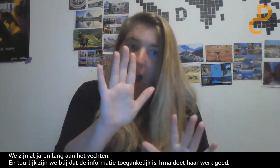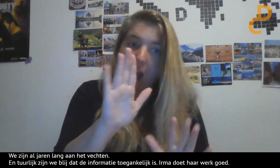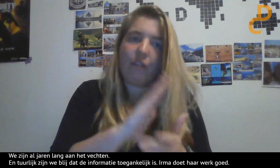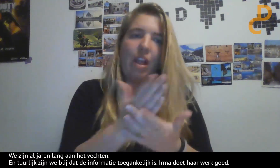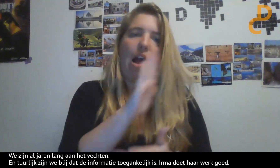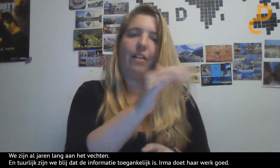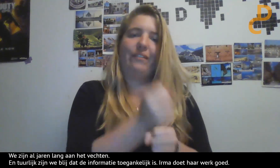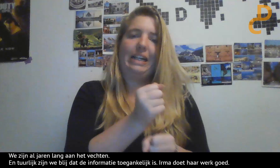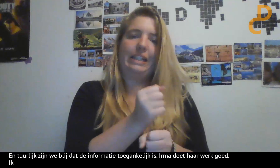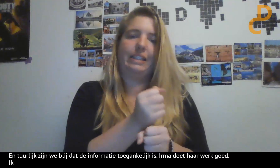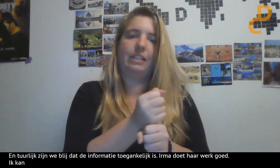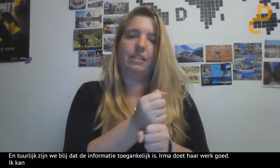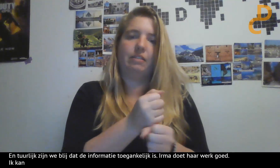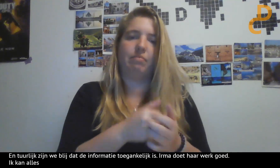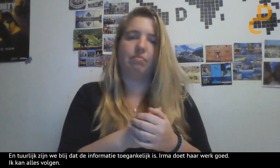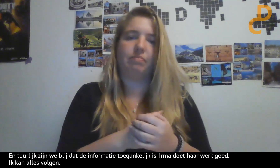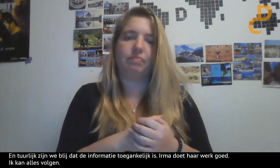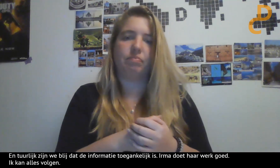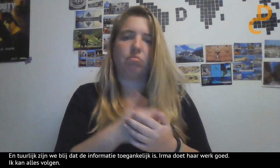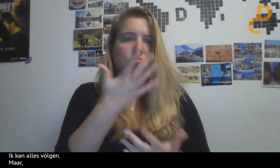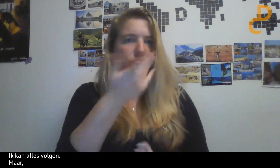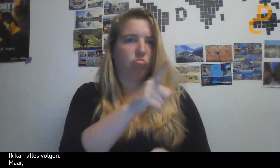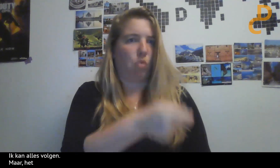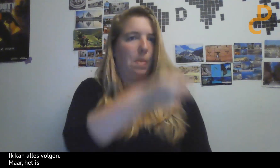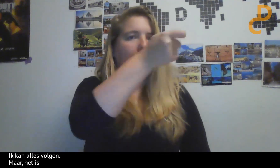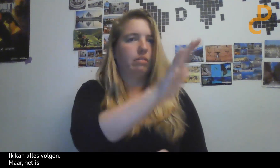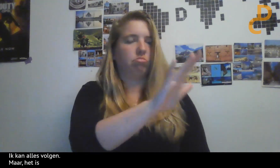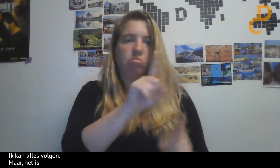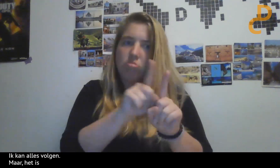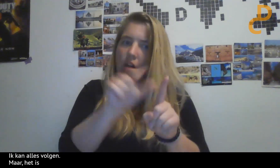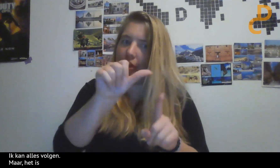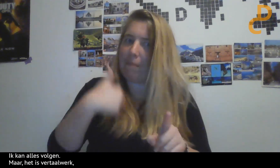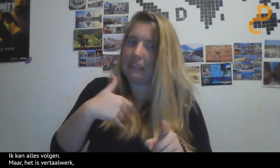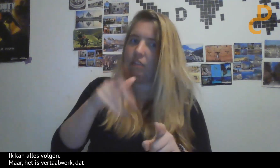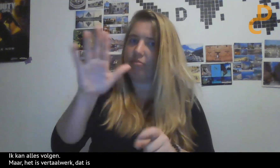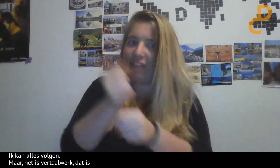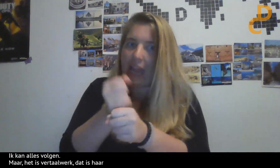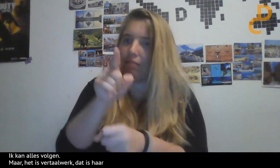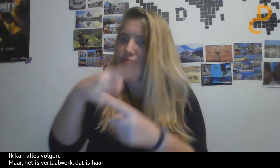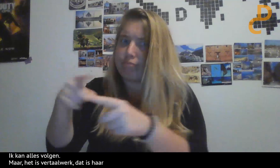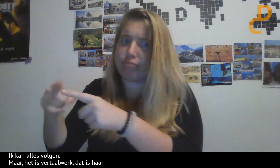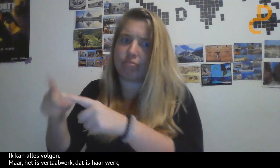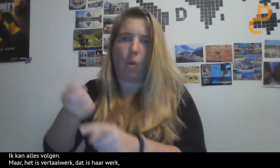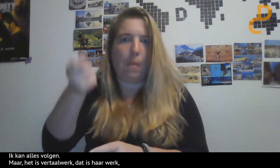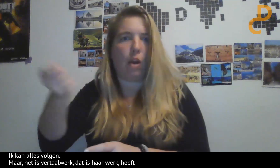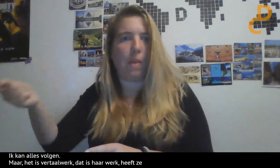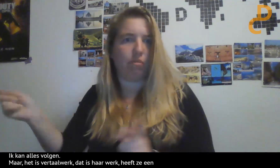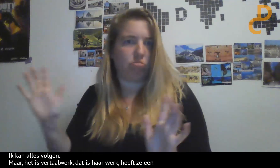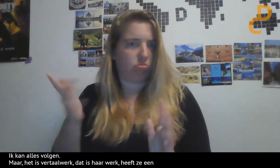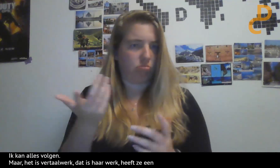Ik kan alles volgen, maar het is een vertaalwerk. En het is haar werk. Daar heeft ze een opleiding voor gedaan. Net als andere mensen opleidingen